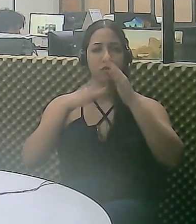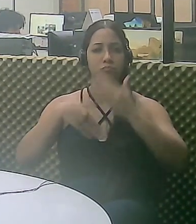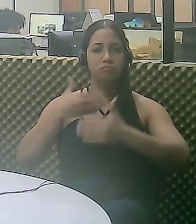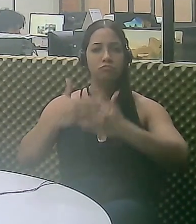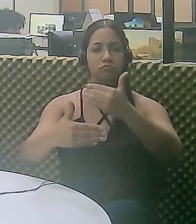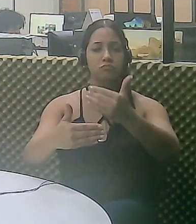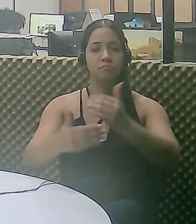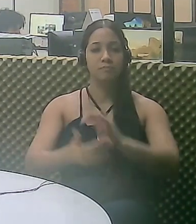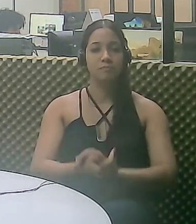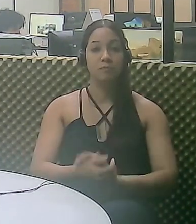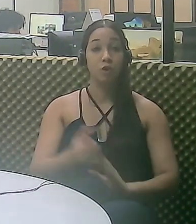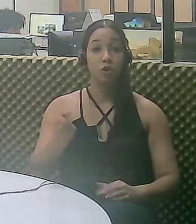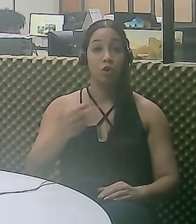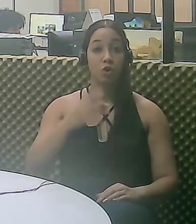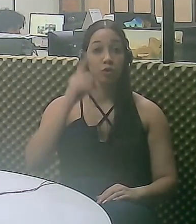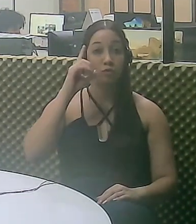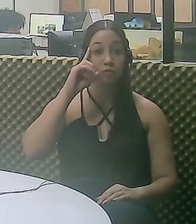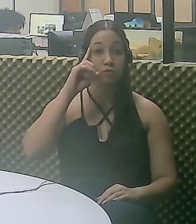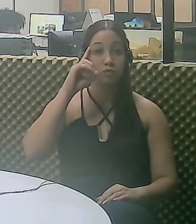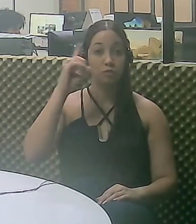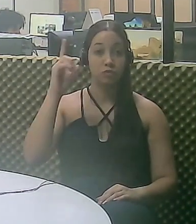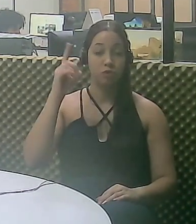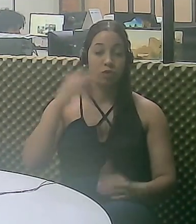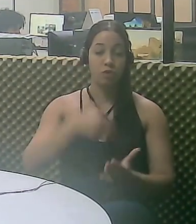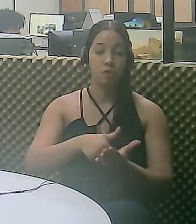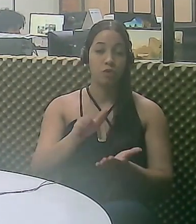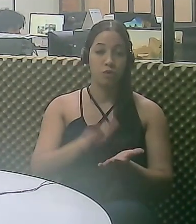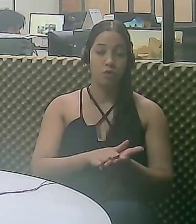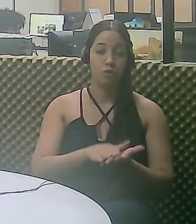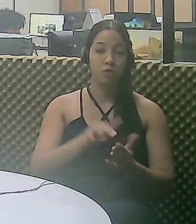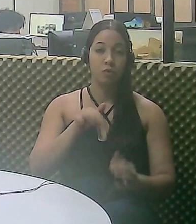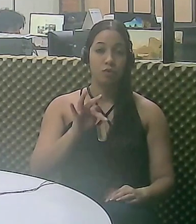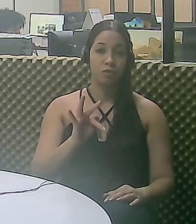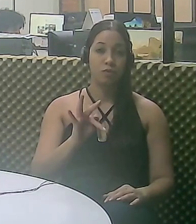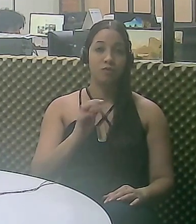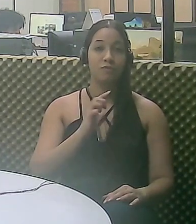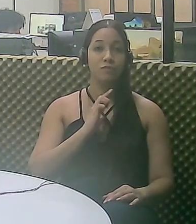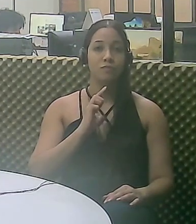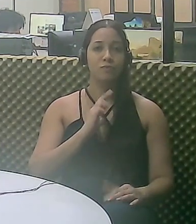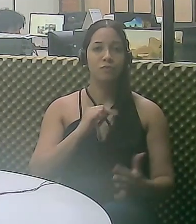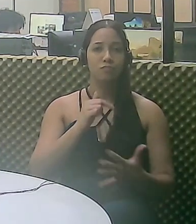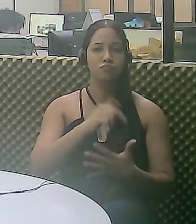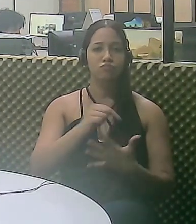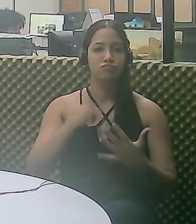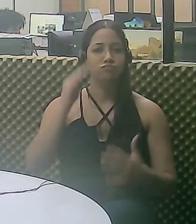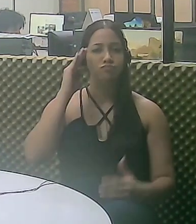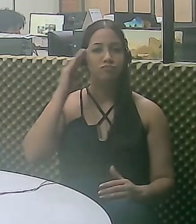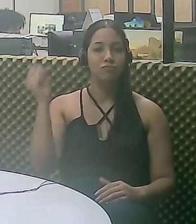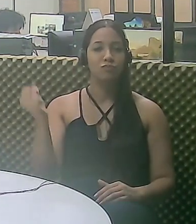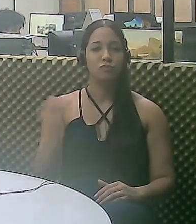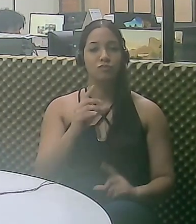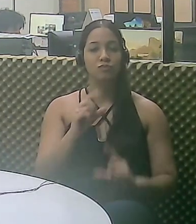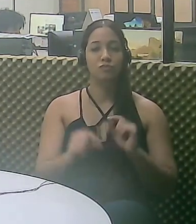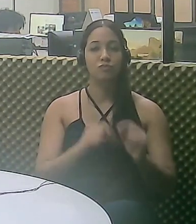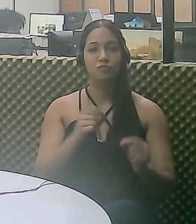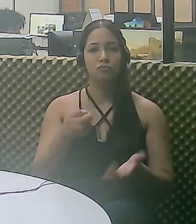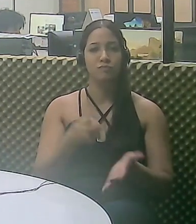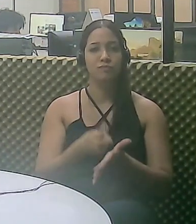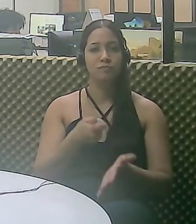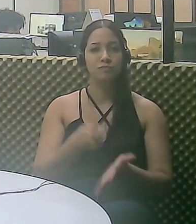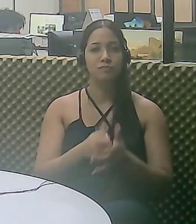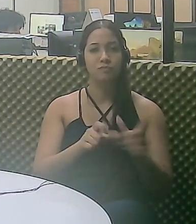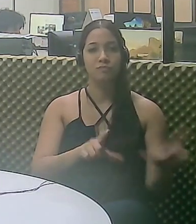procedimento. A nova nota fiscal eletrônica traz entre as principais novidades a exigência